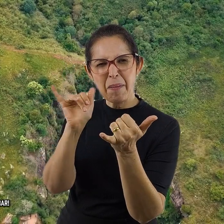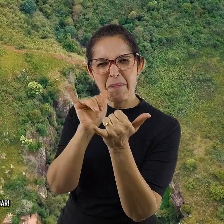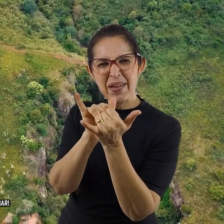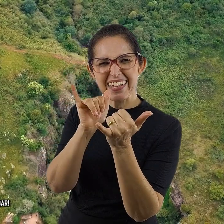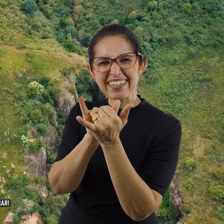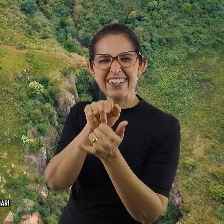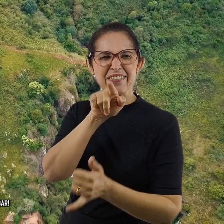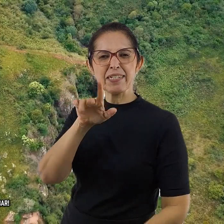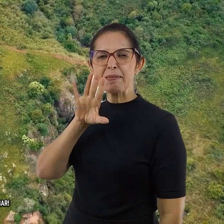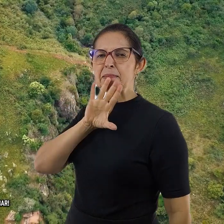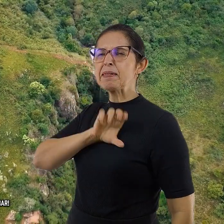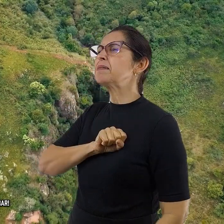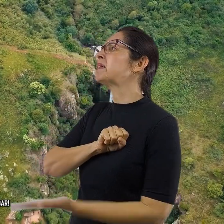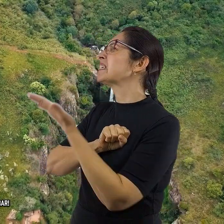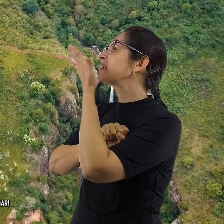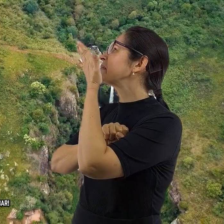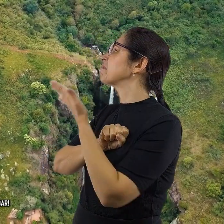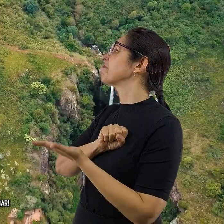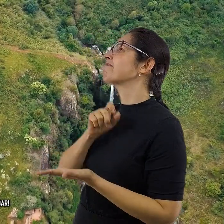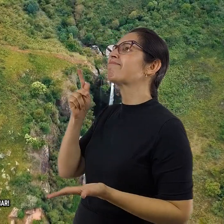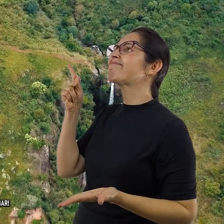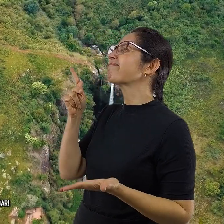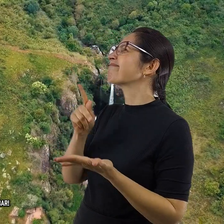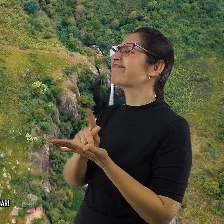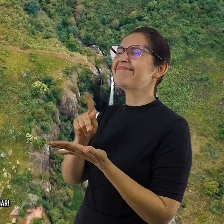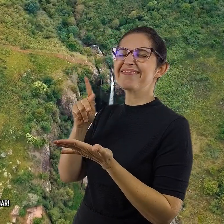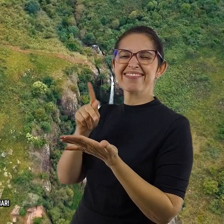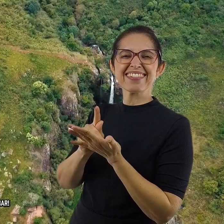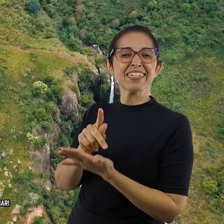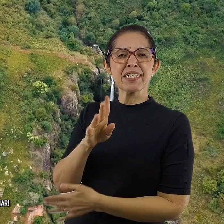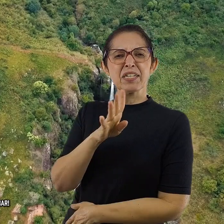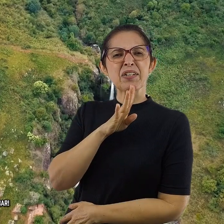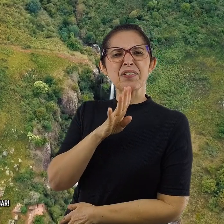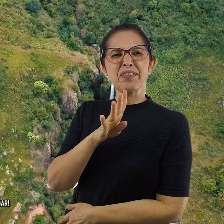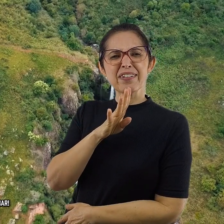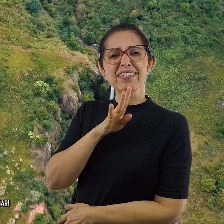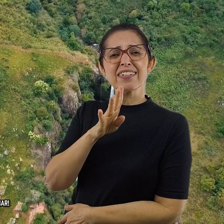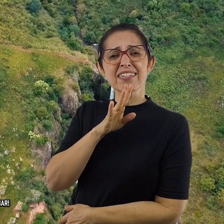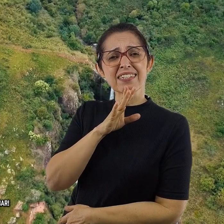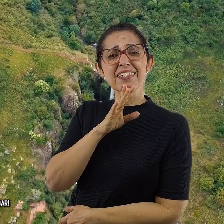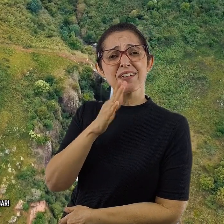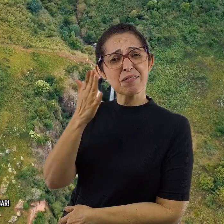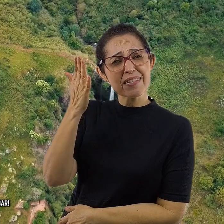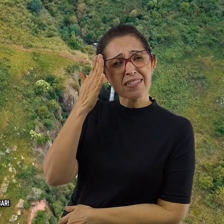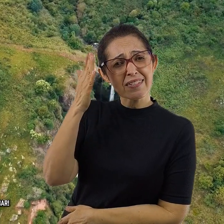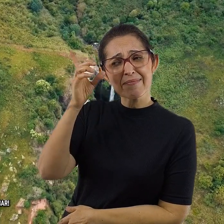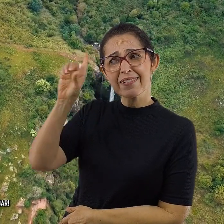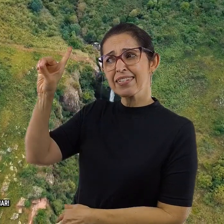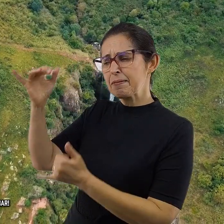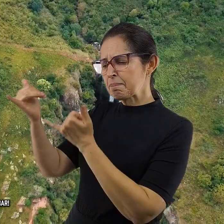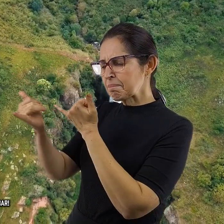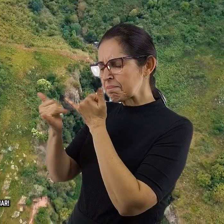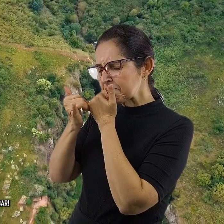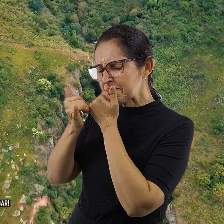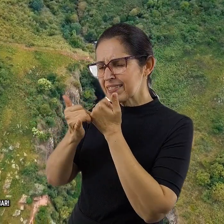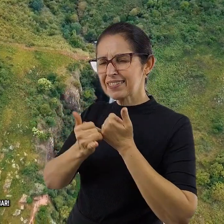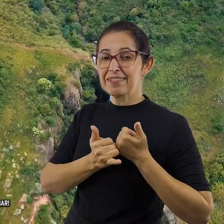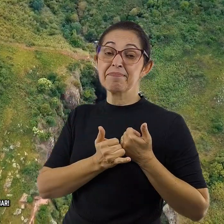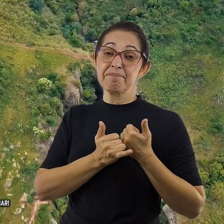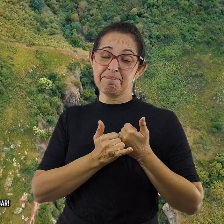Muito ama quem verdadeiramente conheceu o perdão. Às vezes você conhece muita gente